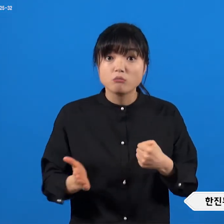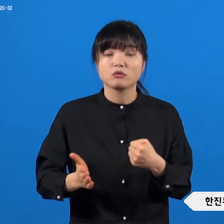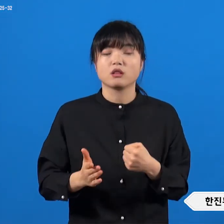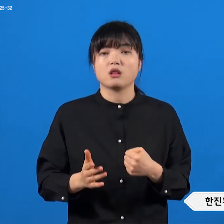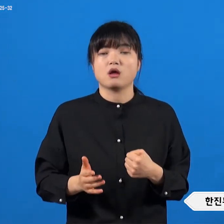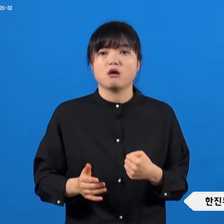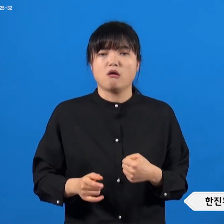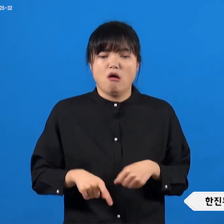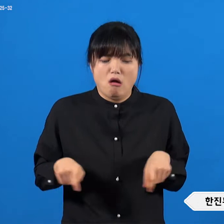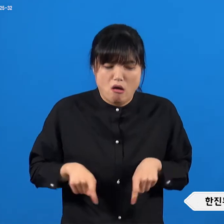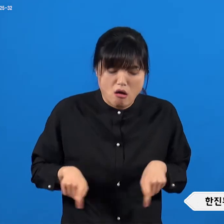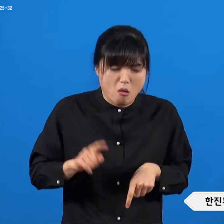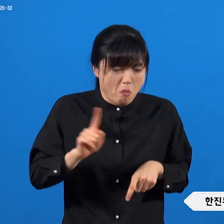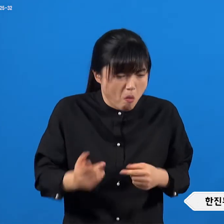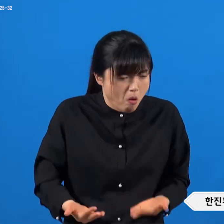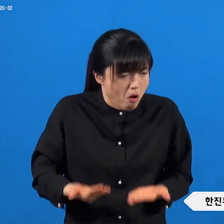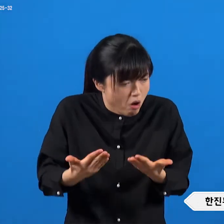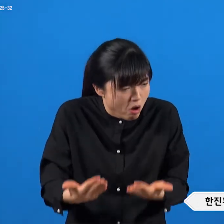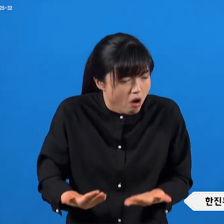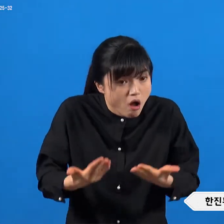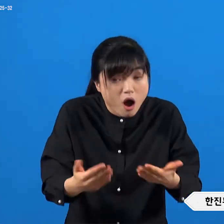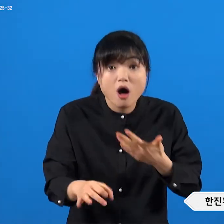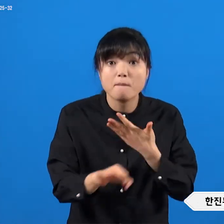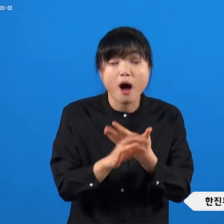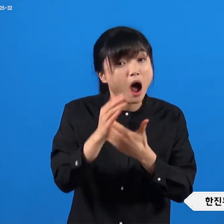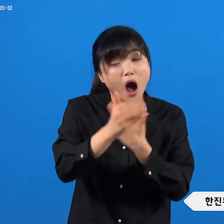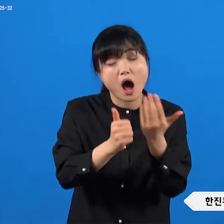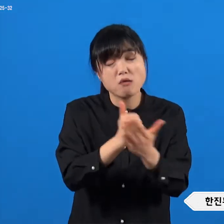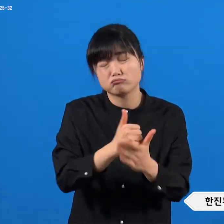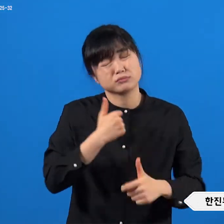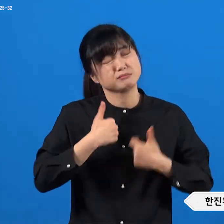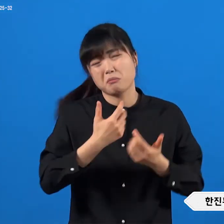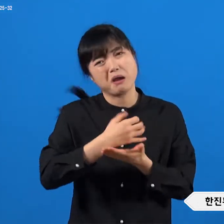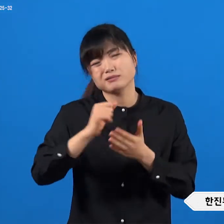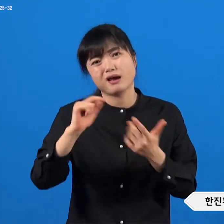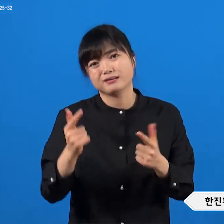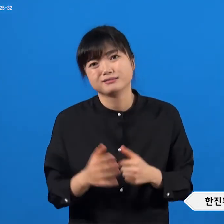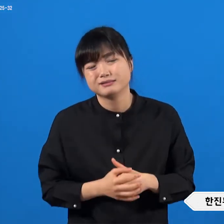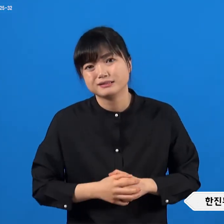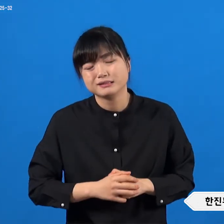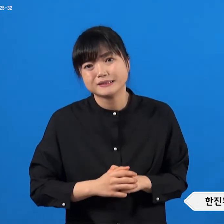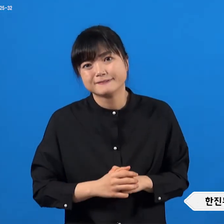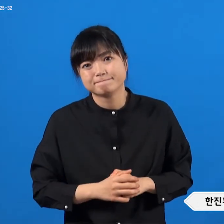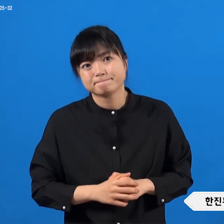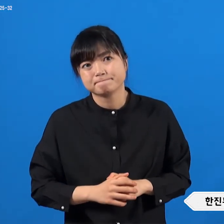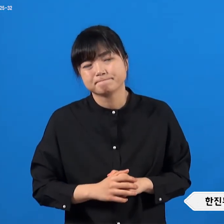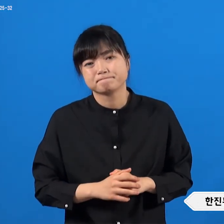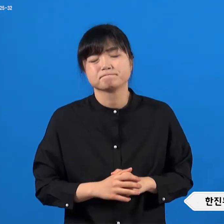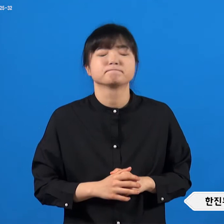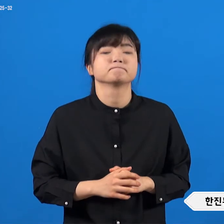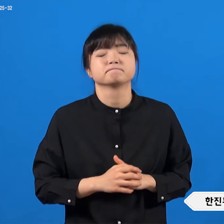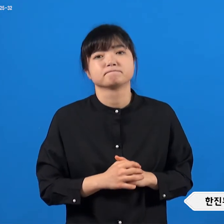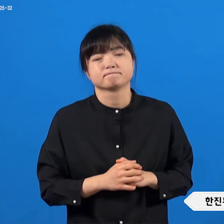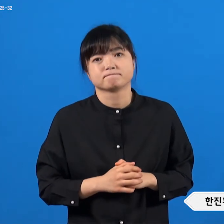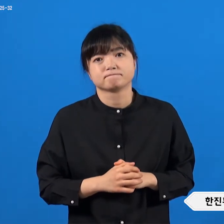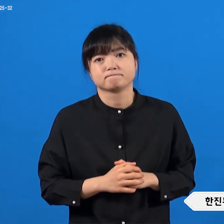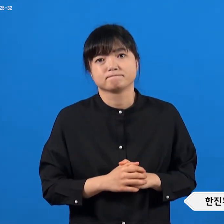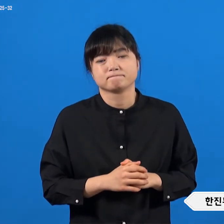그래서 두려워서 뭘 바친다면 하나님은 그것을 그렇게 기쁘게 받지도 않으실